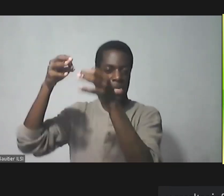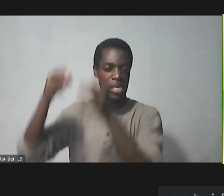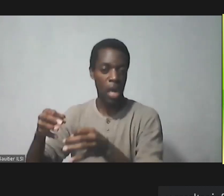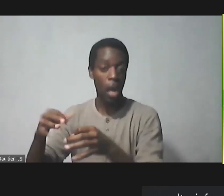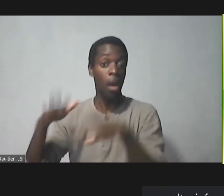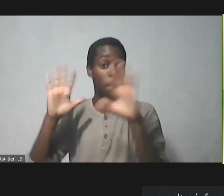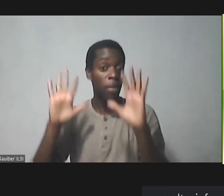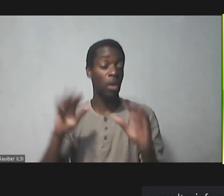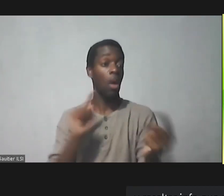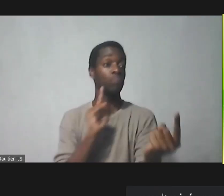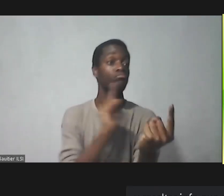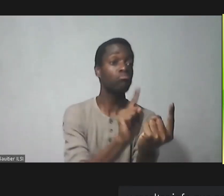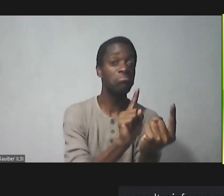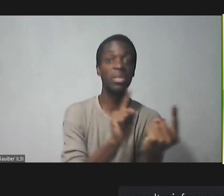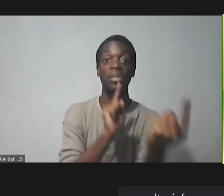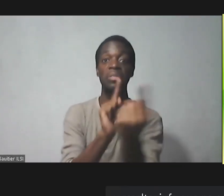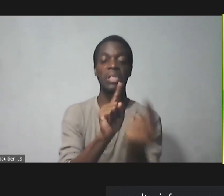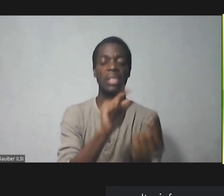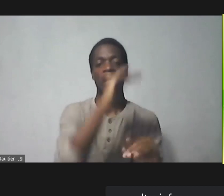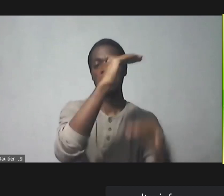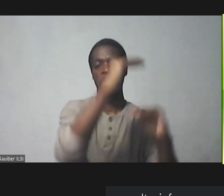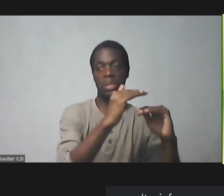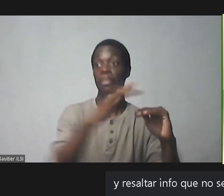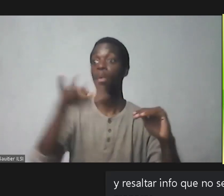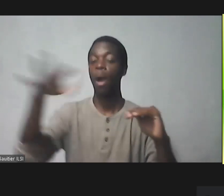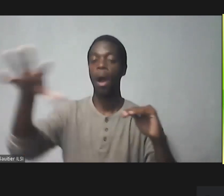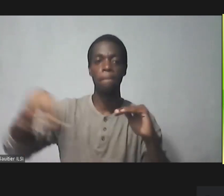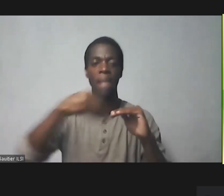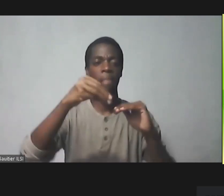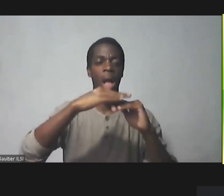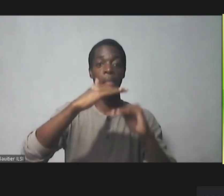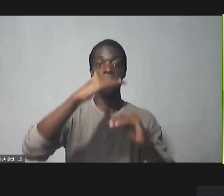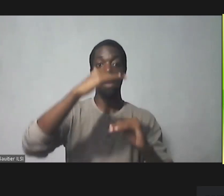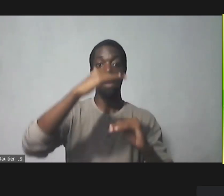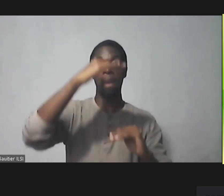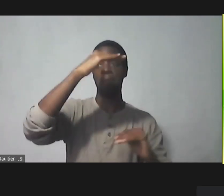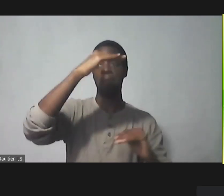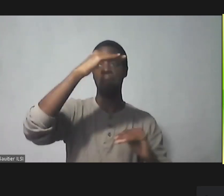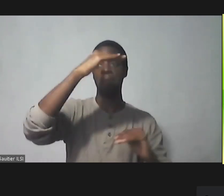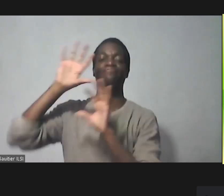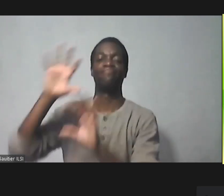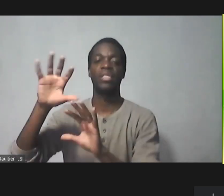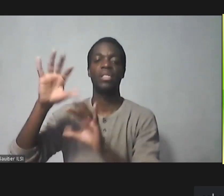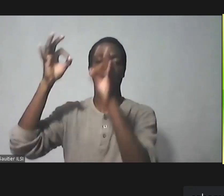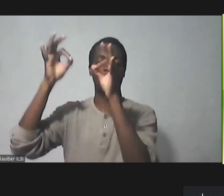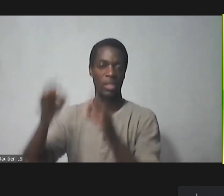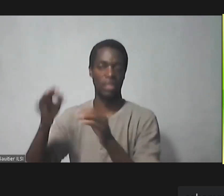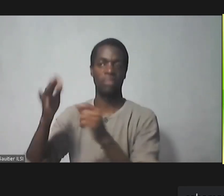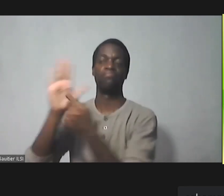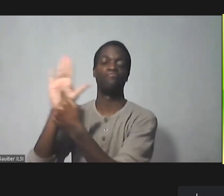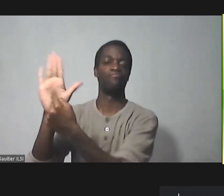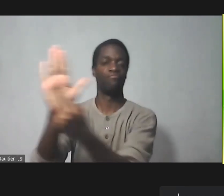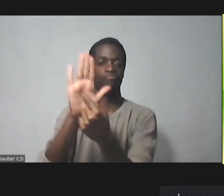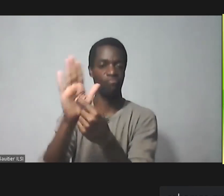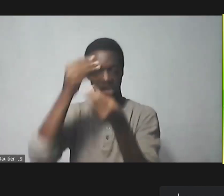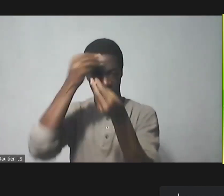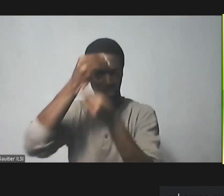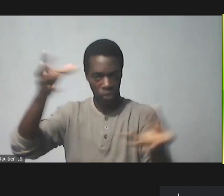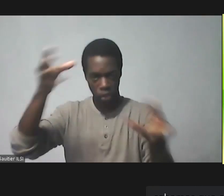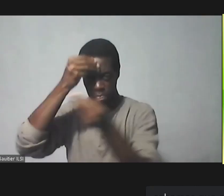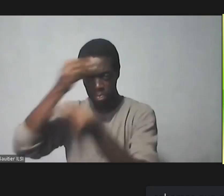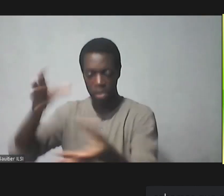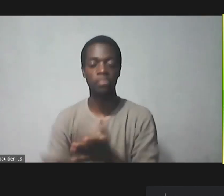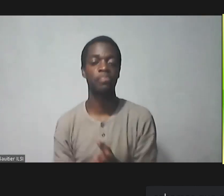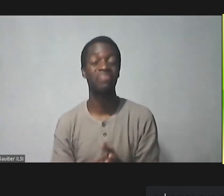otras maneras. Para terminar, sabemos que el mundo post-pandémico se está convirtiendo